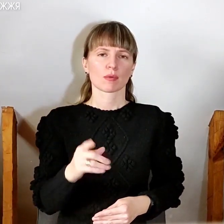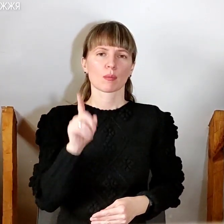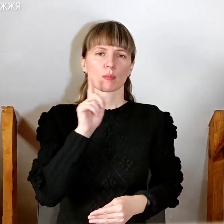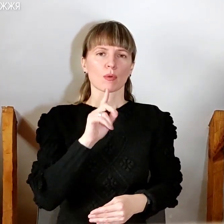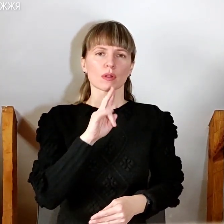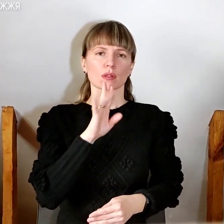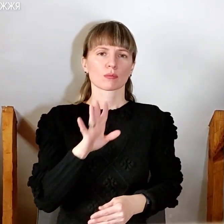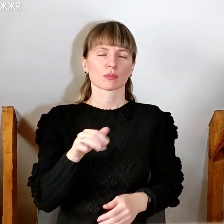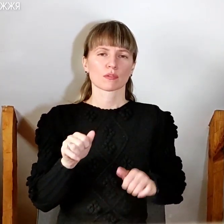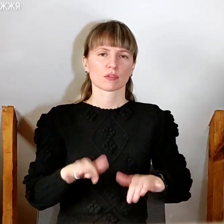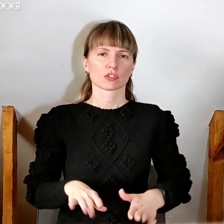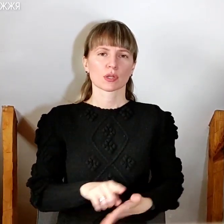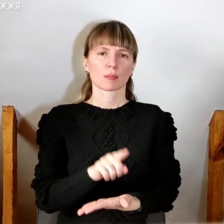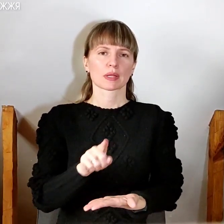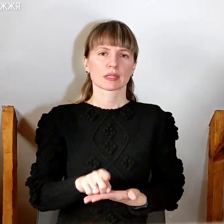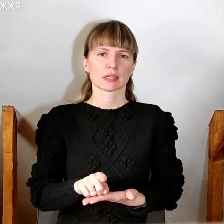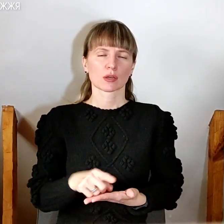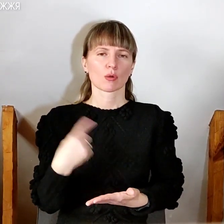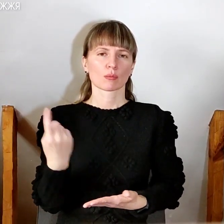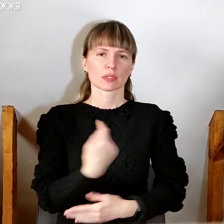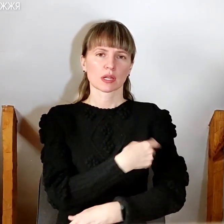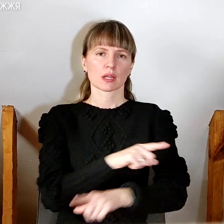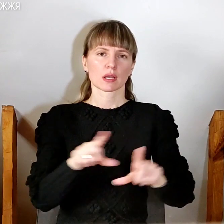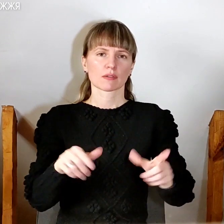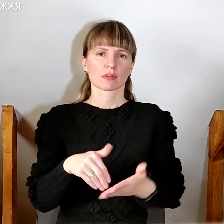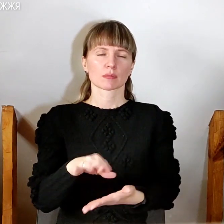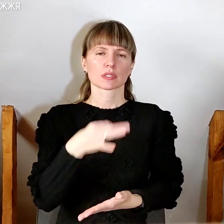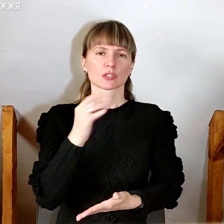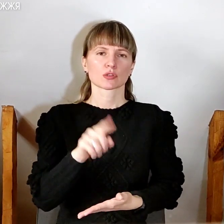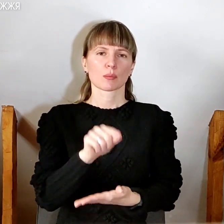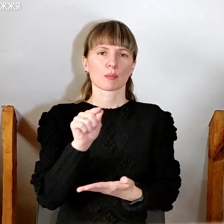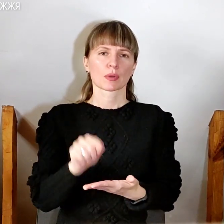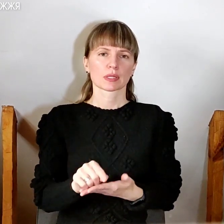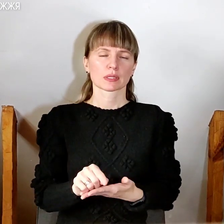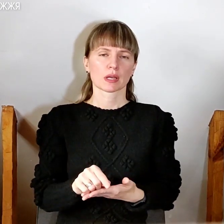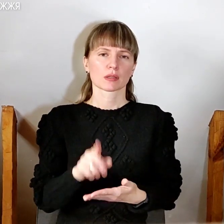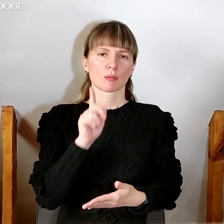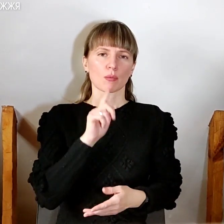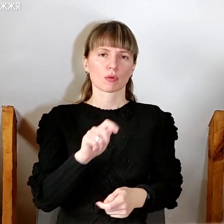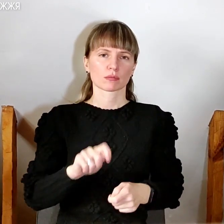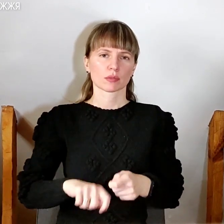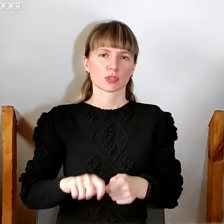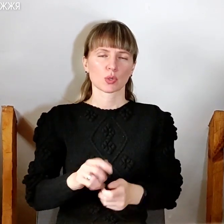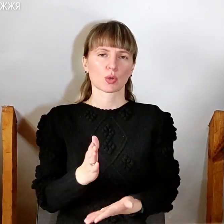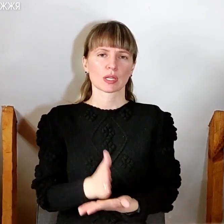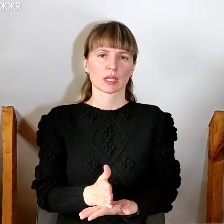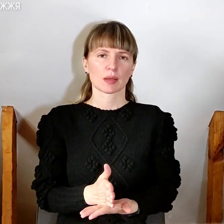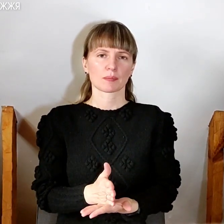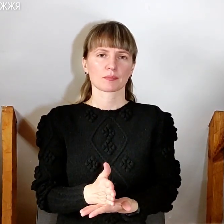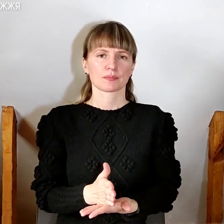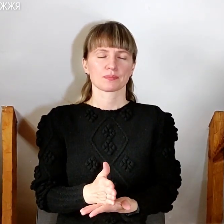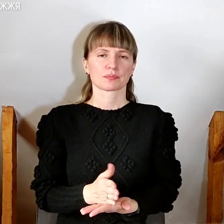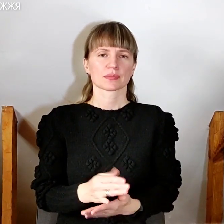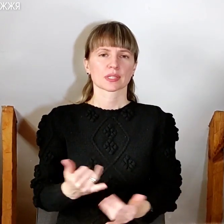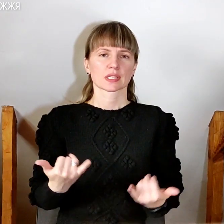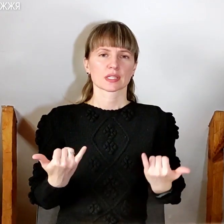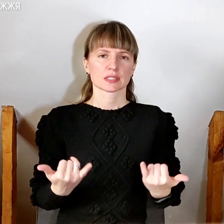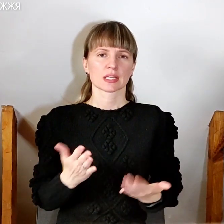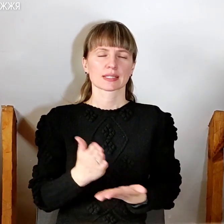буде вирішено питання. Власні лікарні відмовили, сказали, що питання під контролем. Зараз є питання